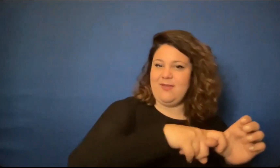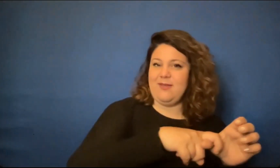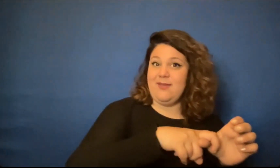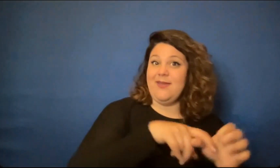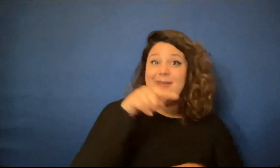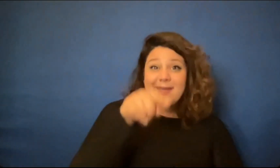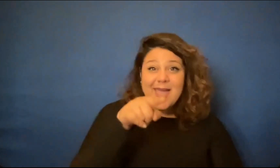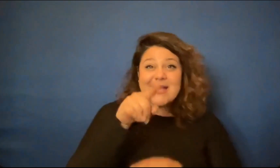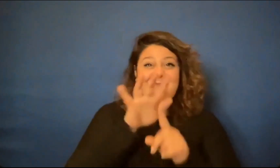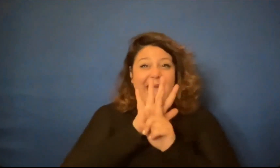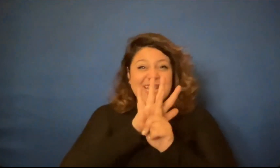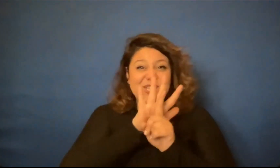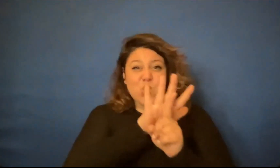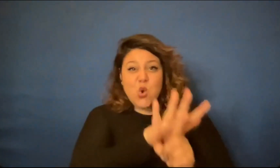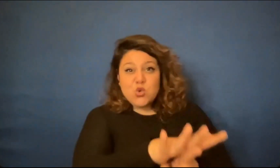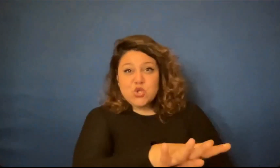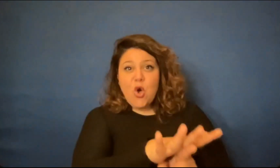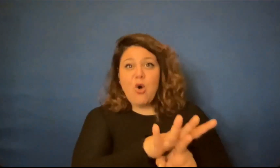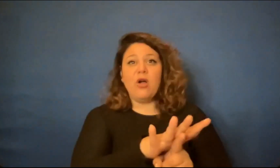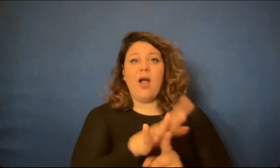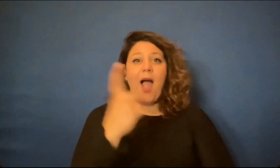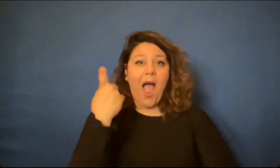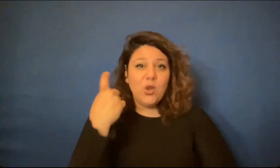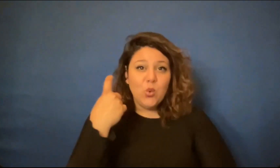exclusión de los alumnos